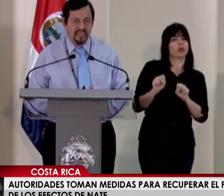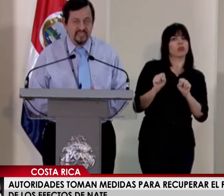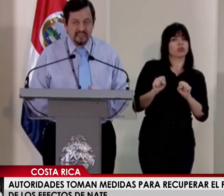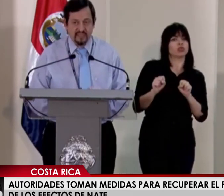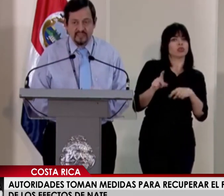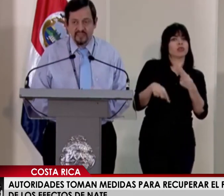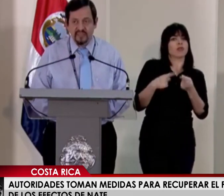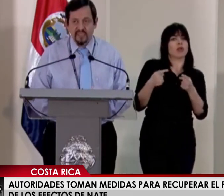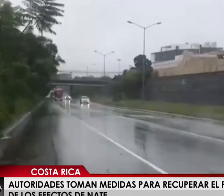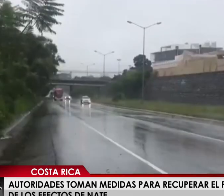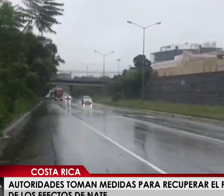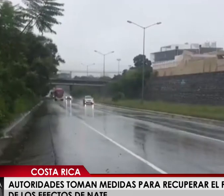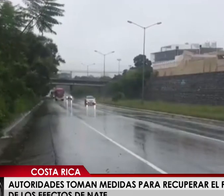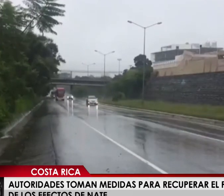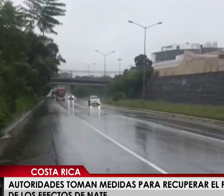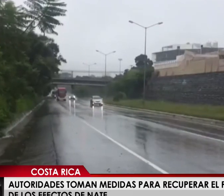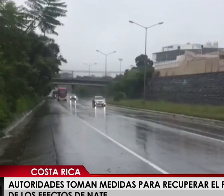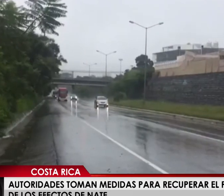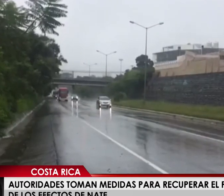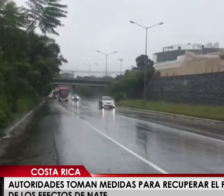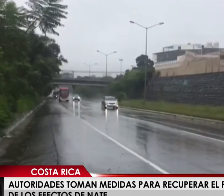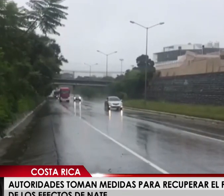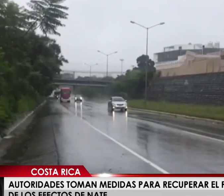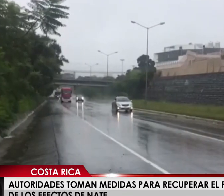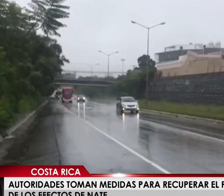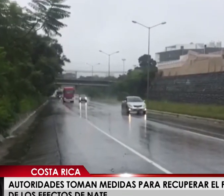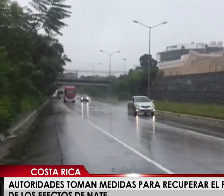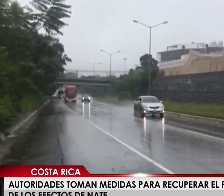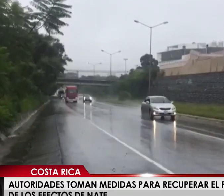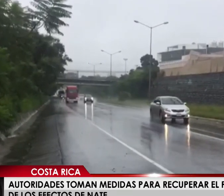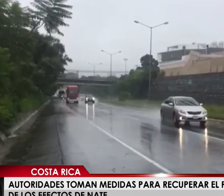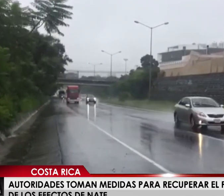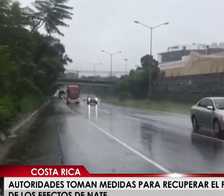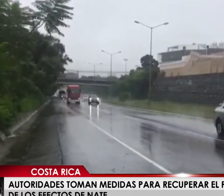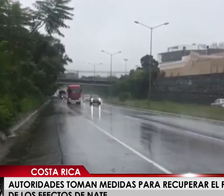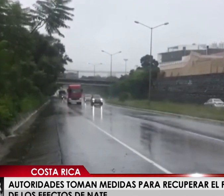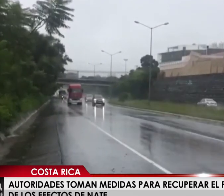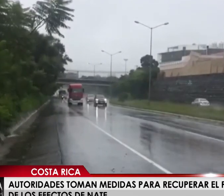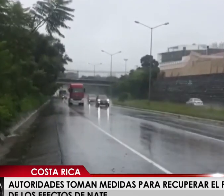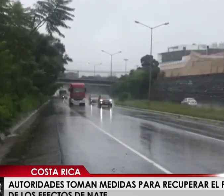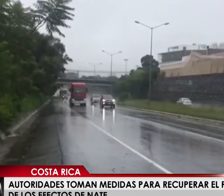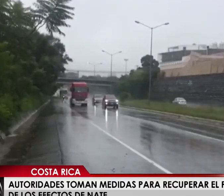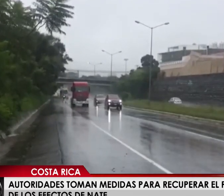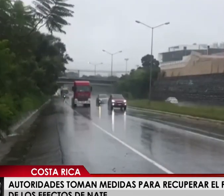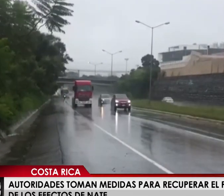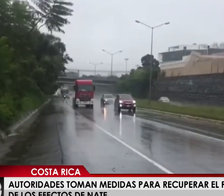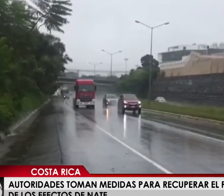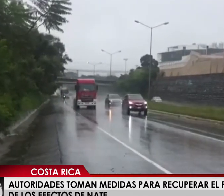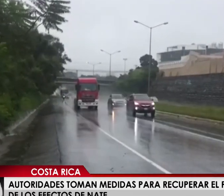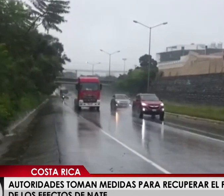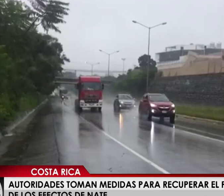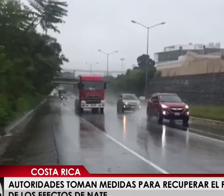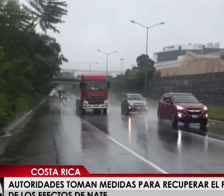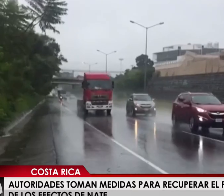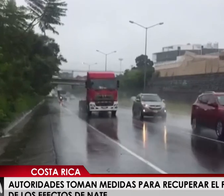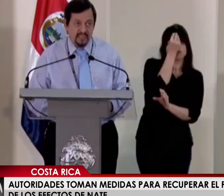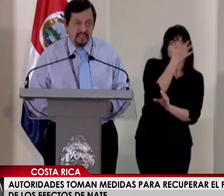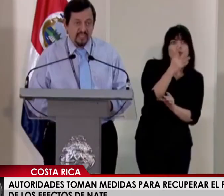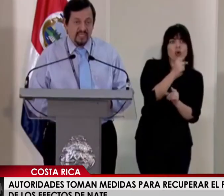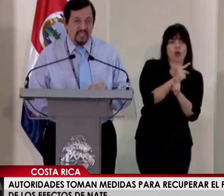las características que está envuelta la situación por la cual nos dejó la tormenta Nate. Para estarle informando